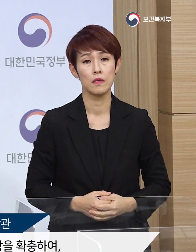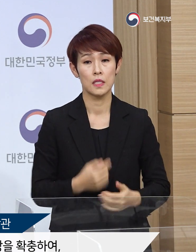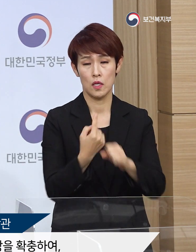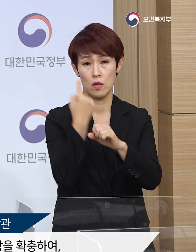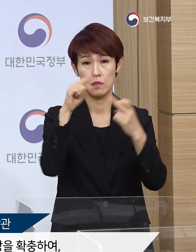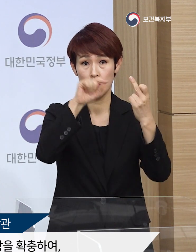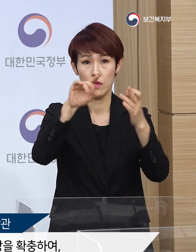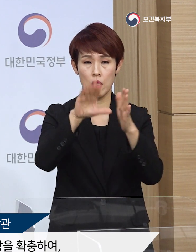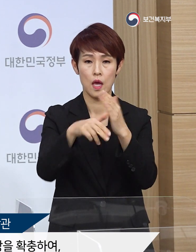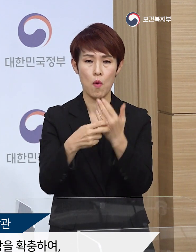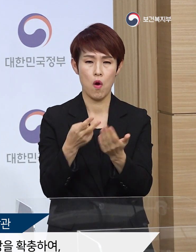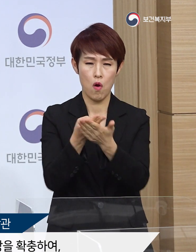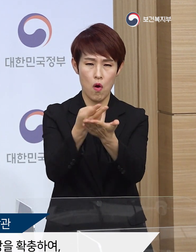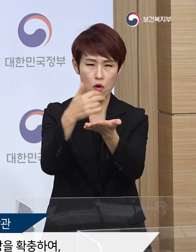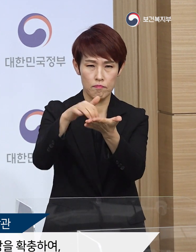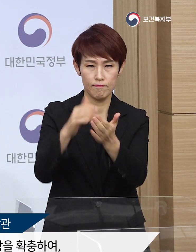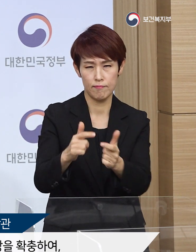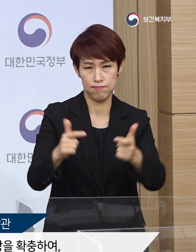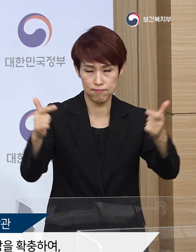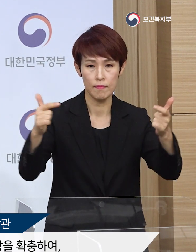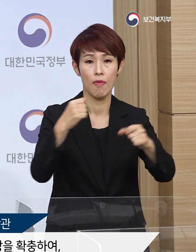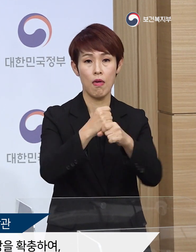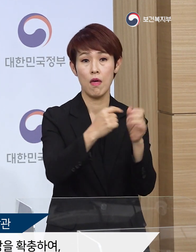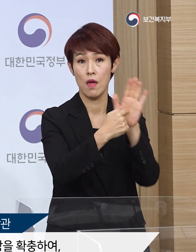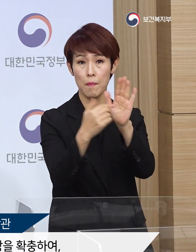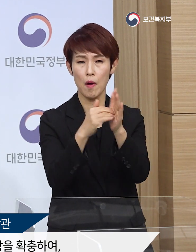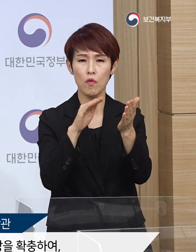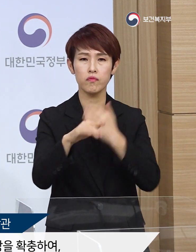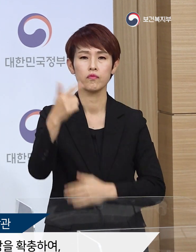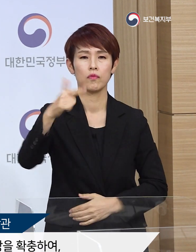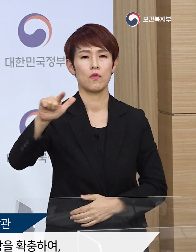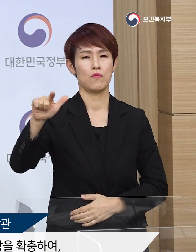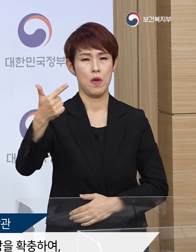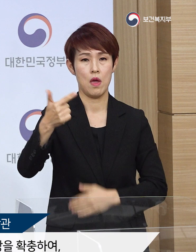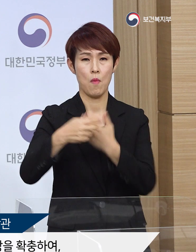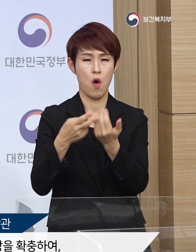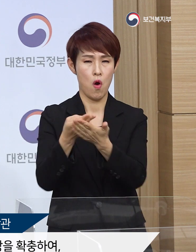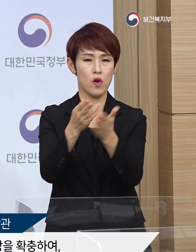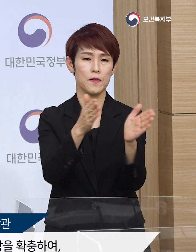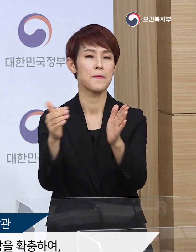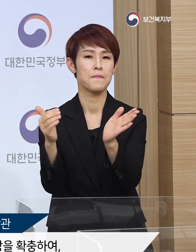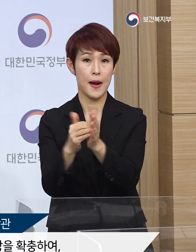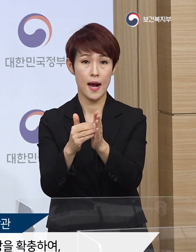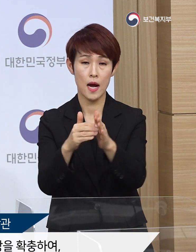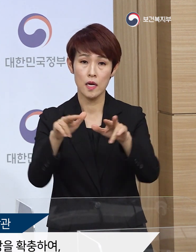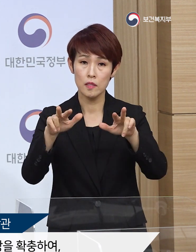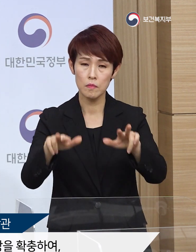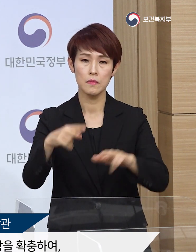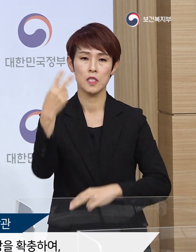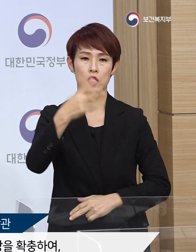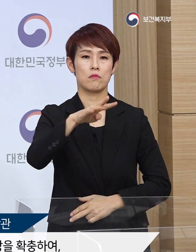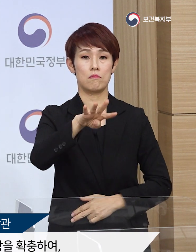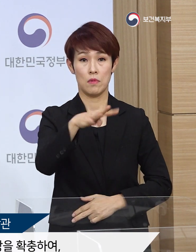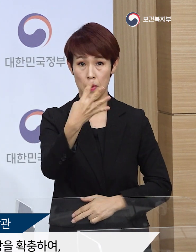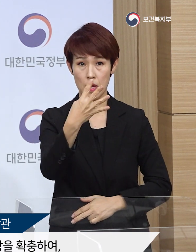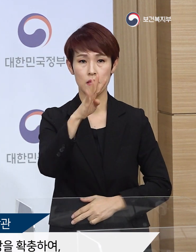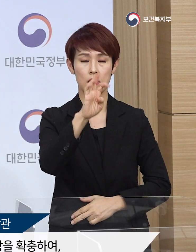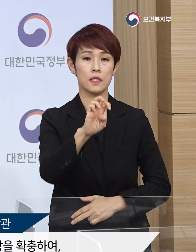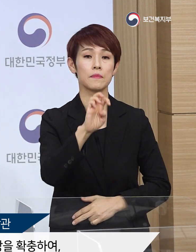12월 병상 확보 대책 발표 이후에 6,600여 병상을 확충하여 현재